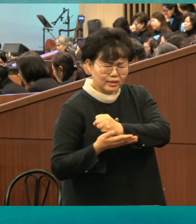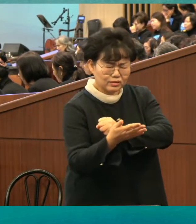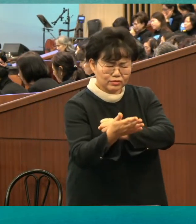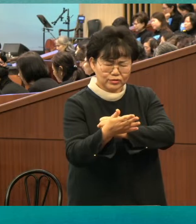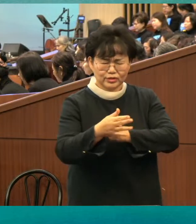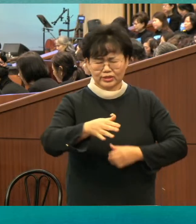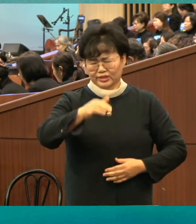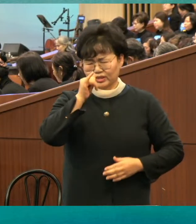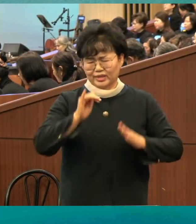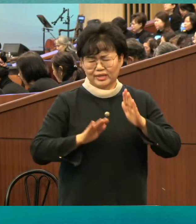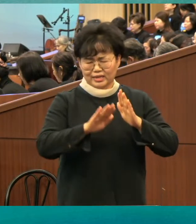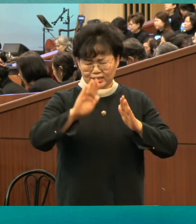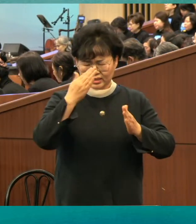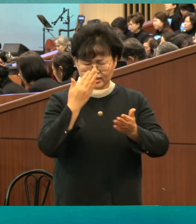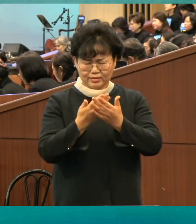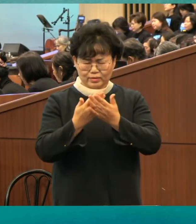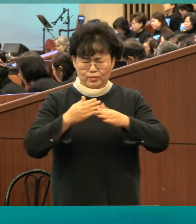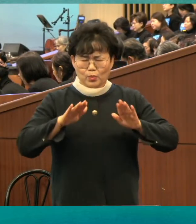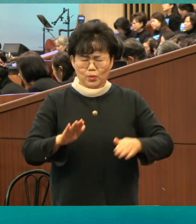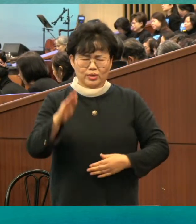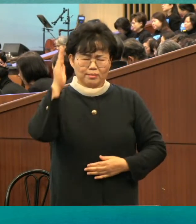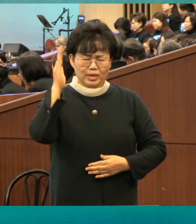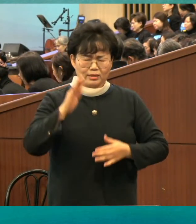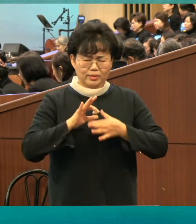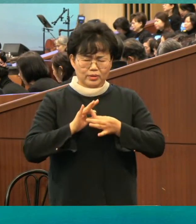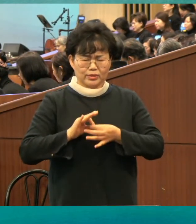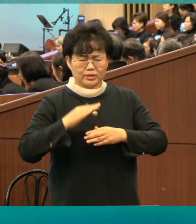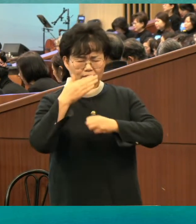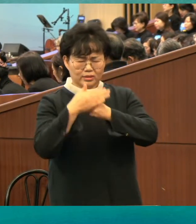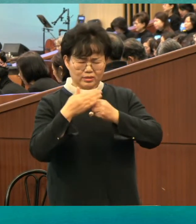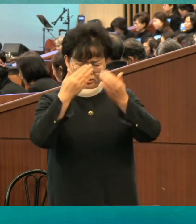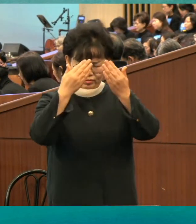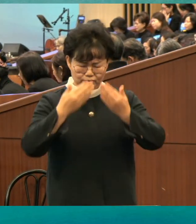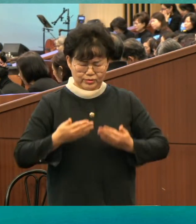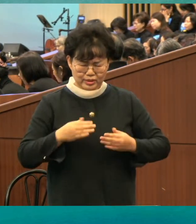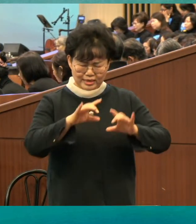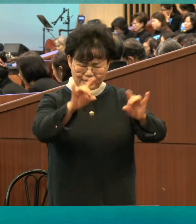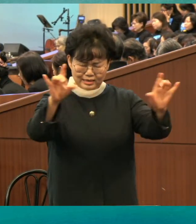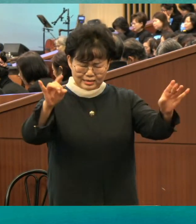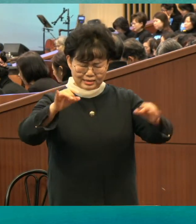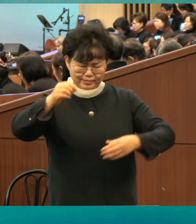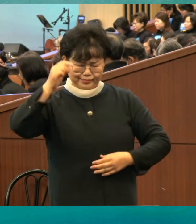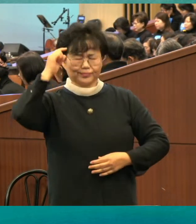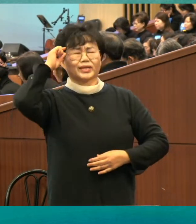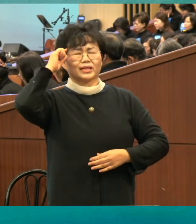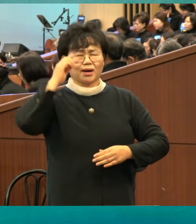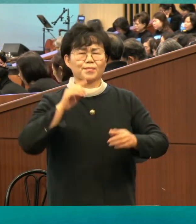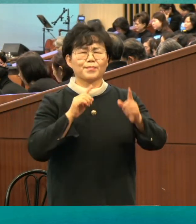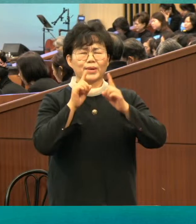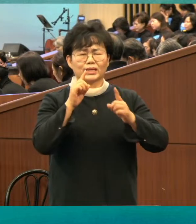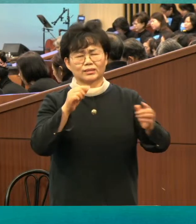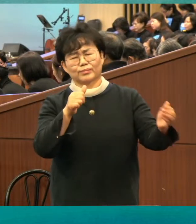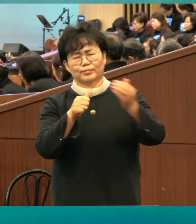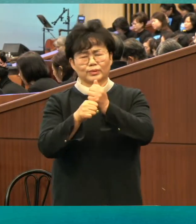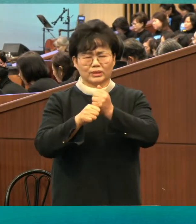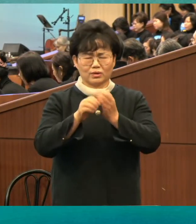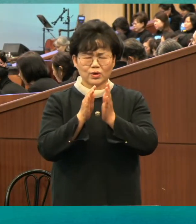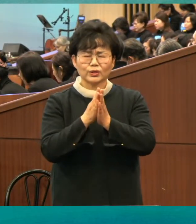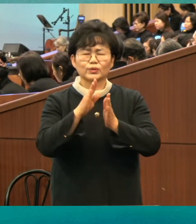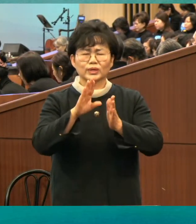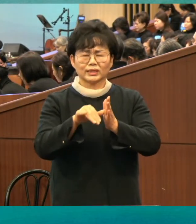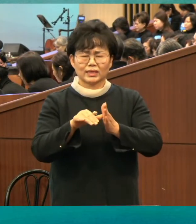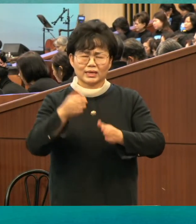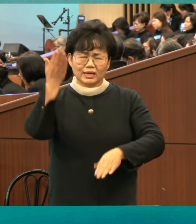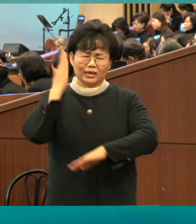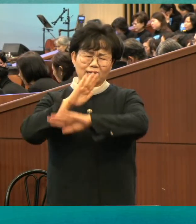오늘 또 하나님 말씀을 통하여 우리에게 은혜를 주시고 또 각자에게 깨달은 말씀을 붙잡고 기도하며 나아갈 때 하늘 문이